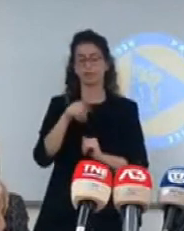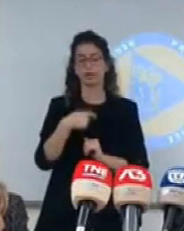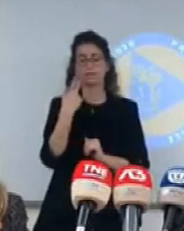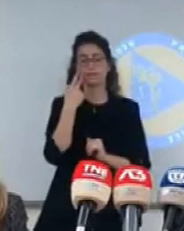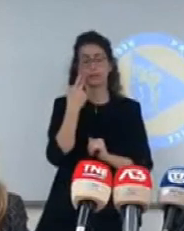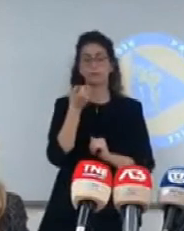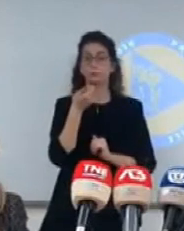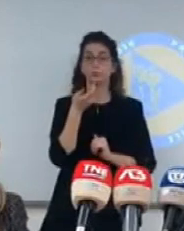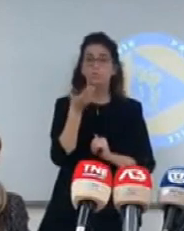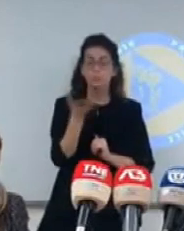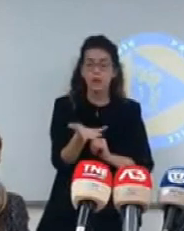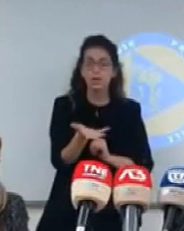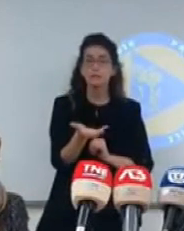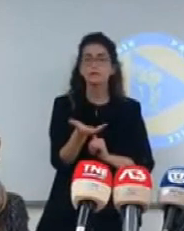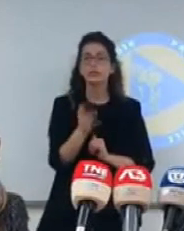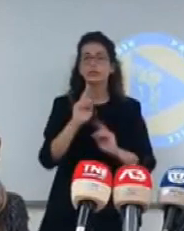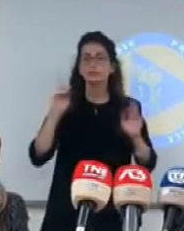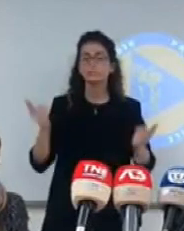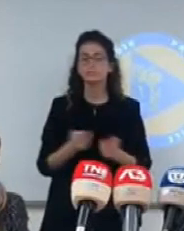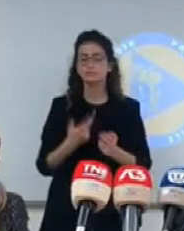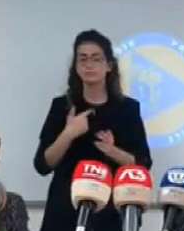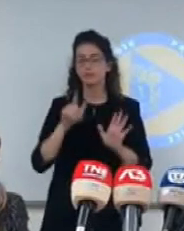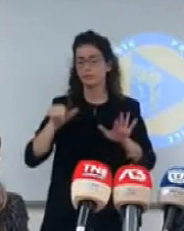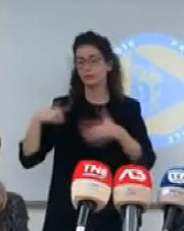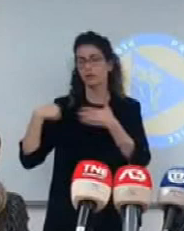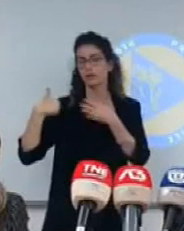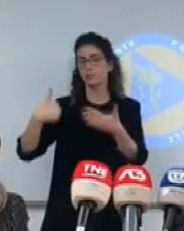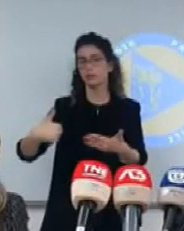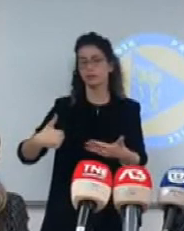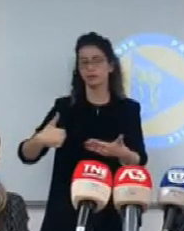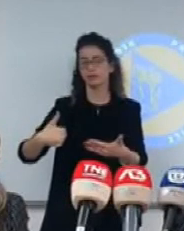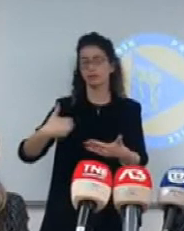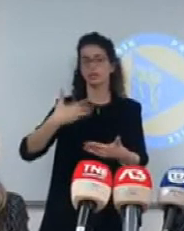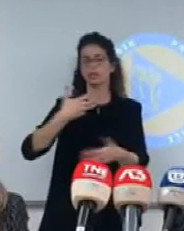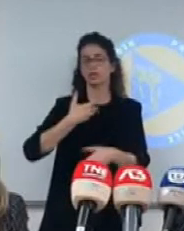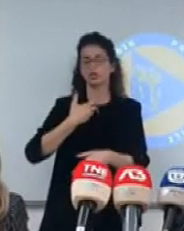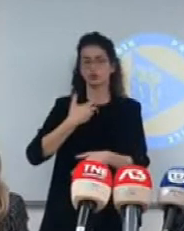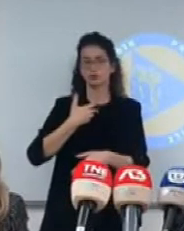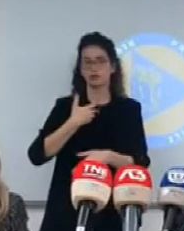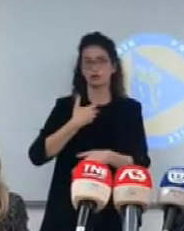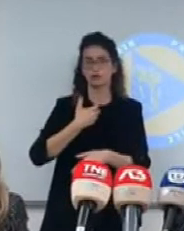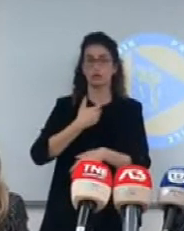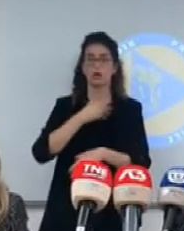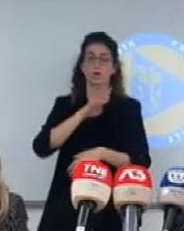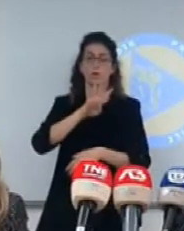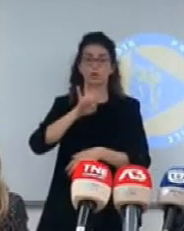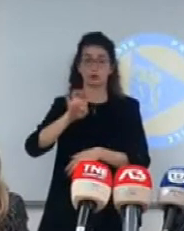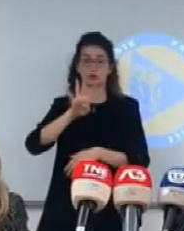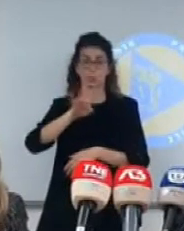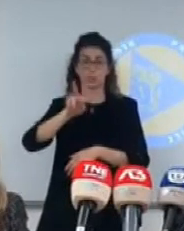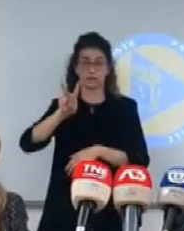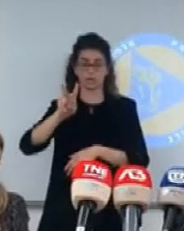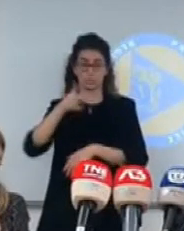numeri assoluti negli ultimi sei mesi abbiamo ricoverato 68 macinati e 442 non